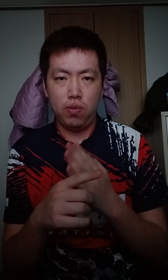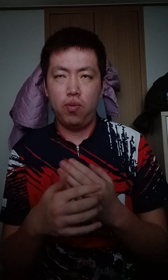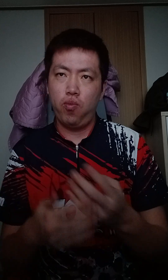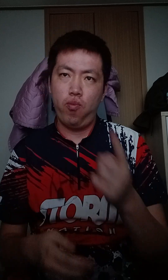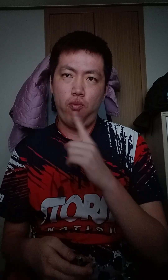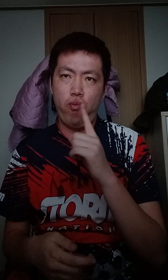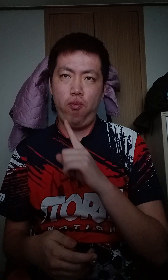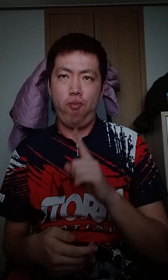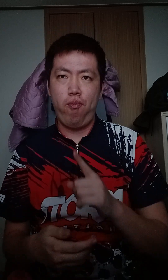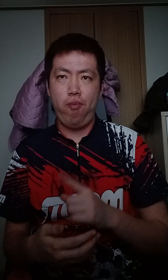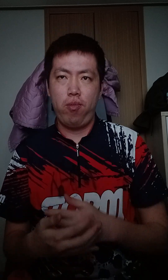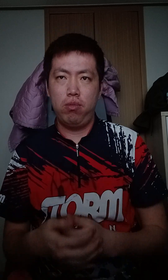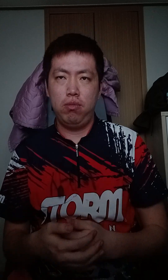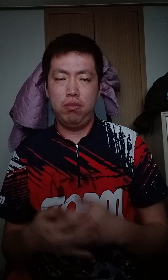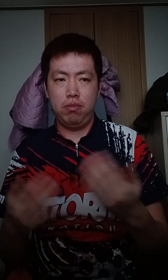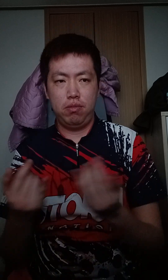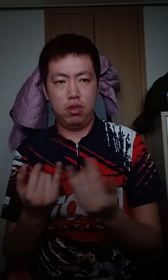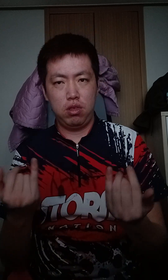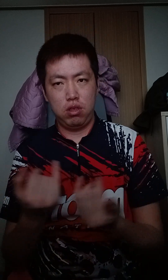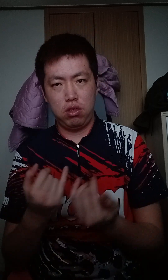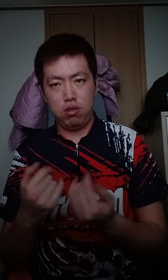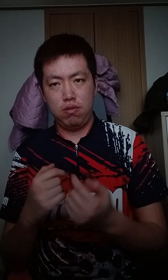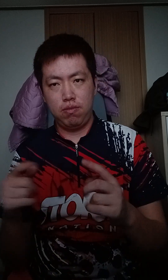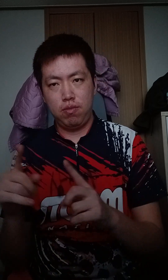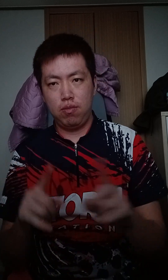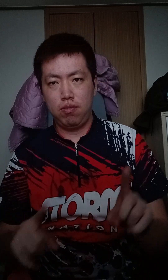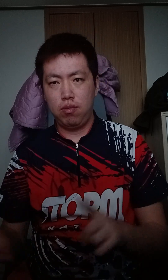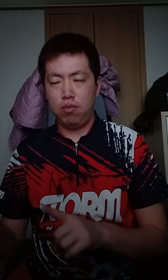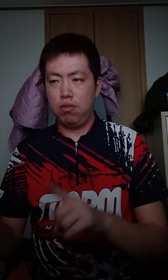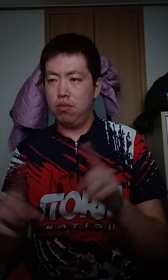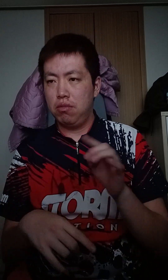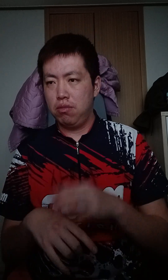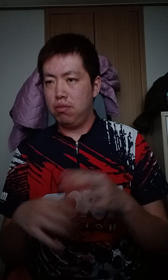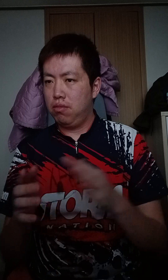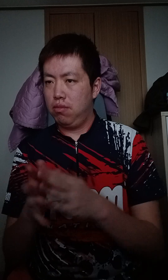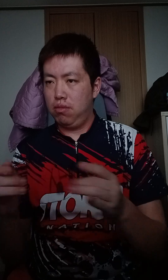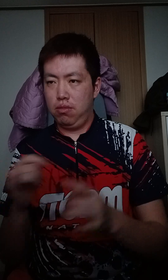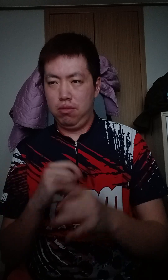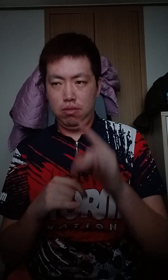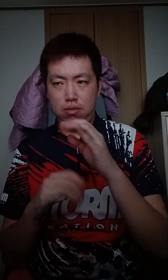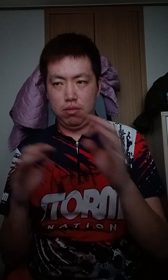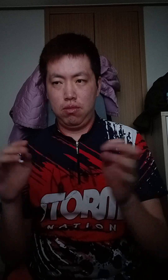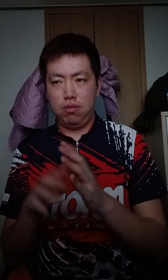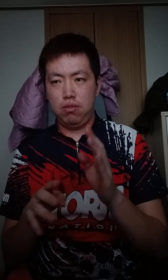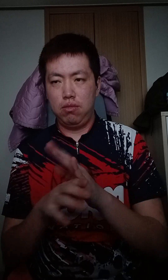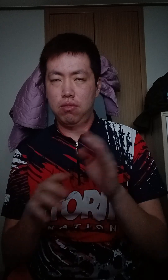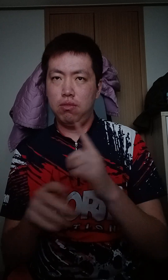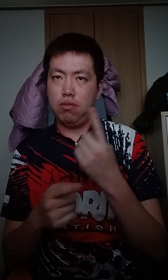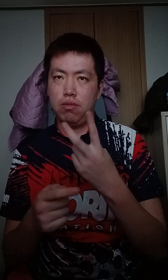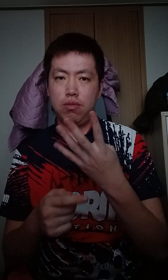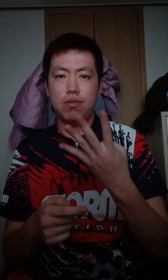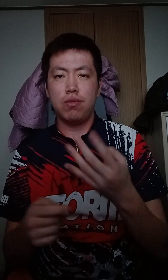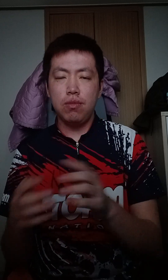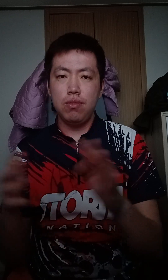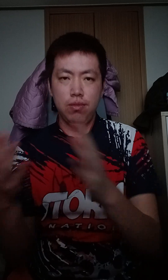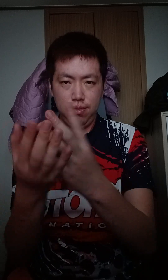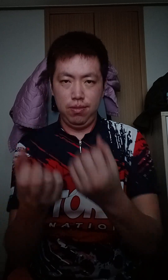어떨까요? 명품 도시를 표방하고 있는 세종시에서 오늘도 일어나고 있는 현실입니다. 현장 24 이상곤 기자의